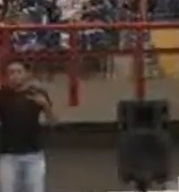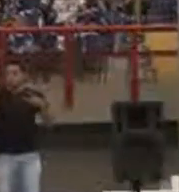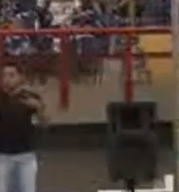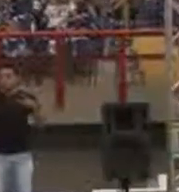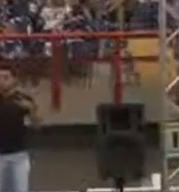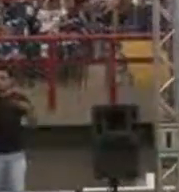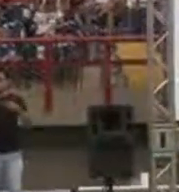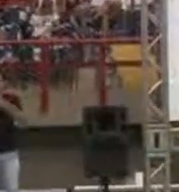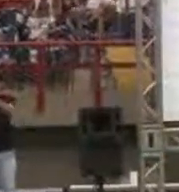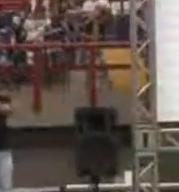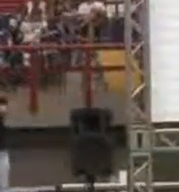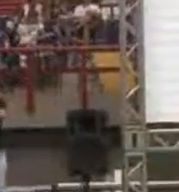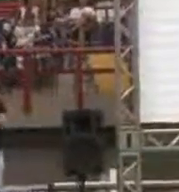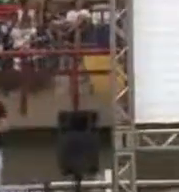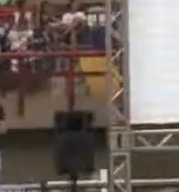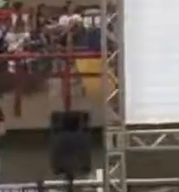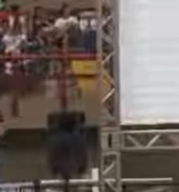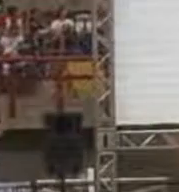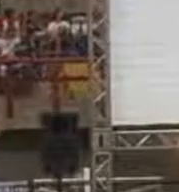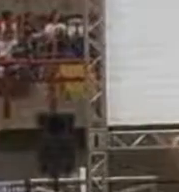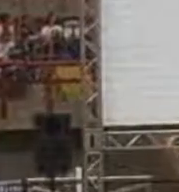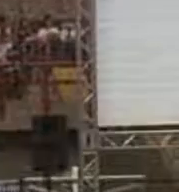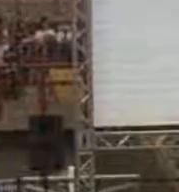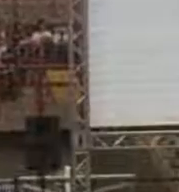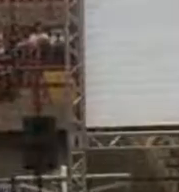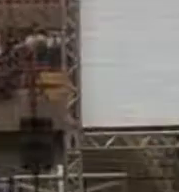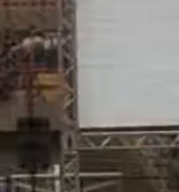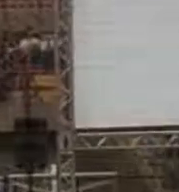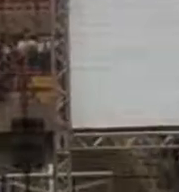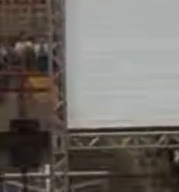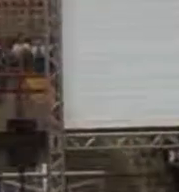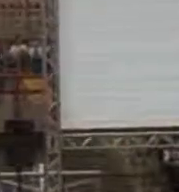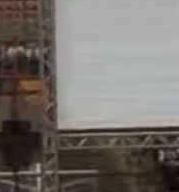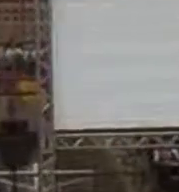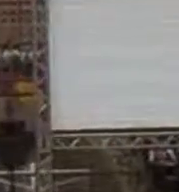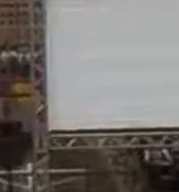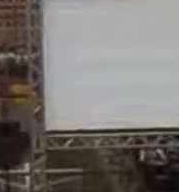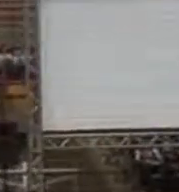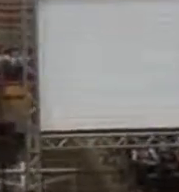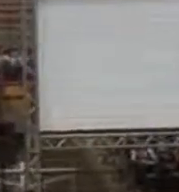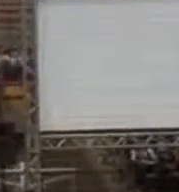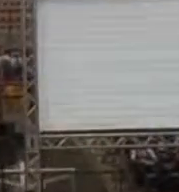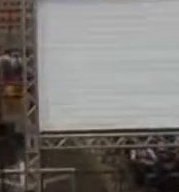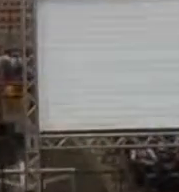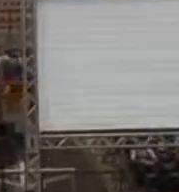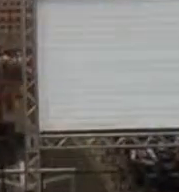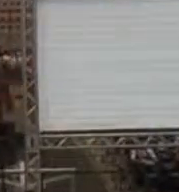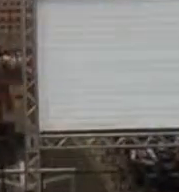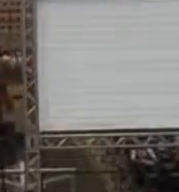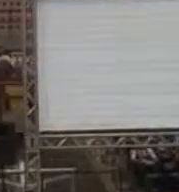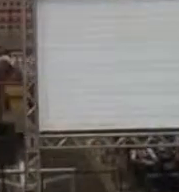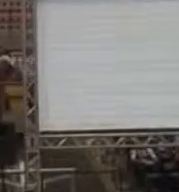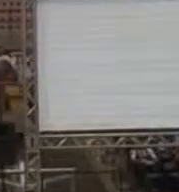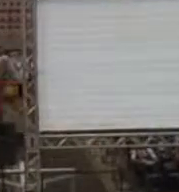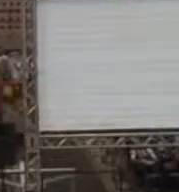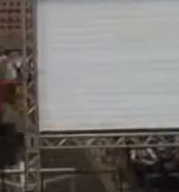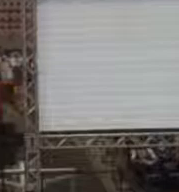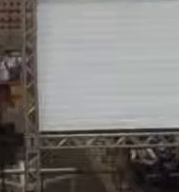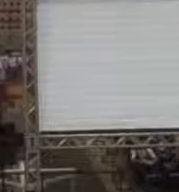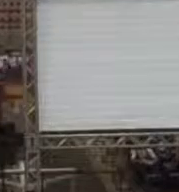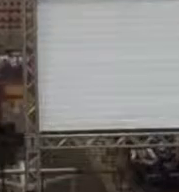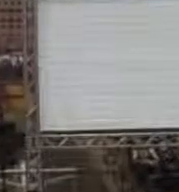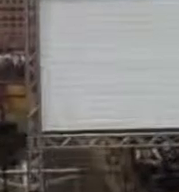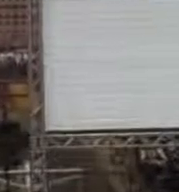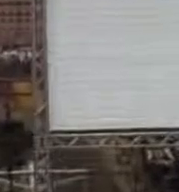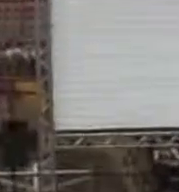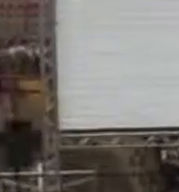fotoquímico. Smog é uma palavra que derivou de duas outras do inglês. Smoke,